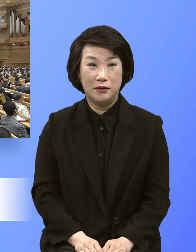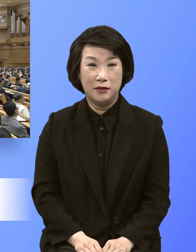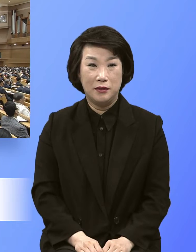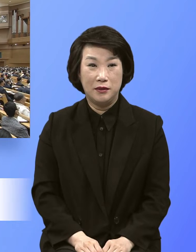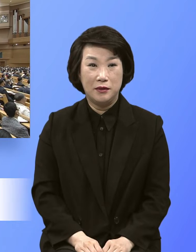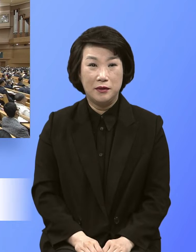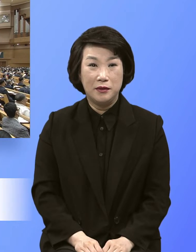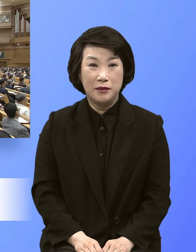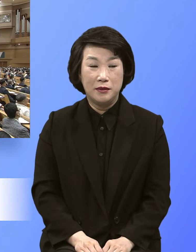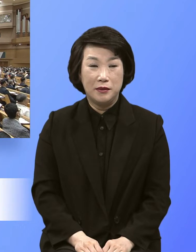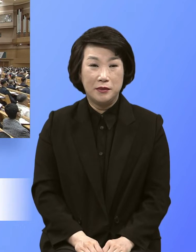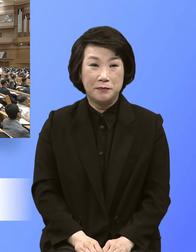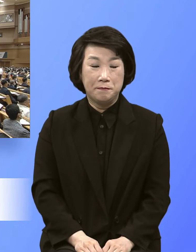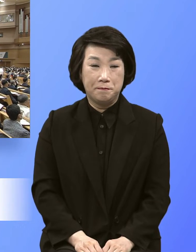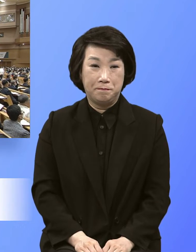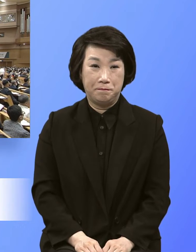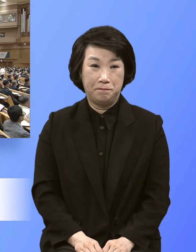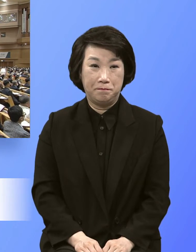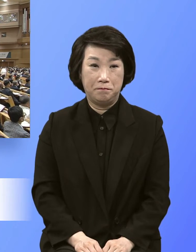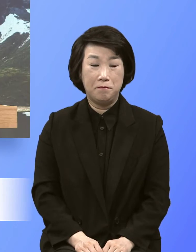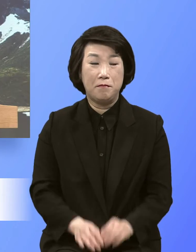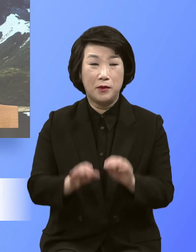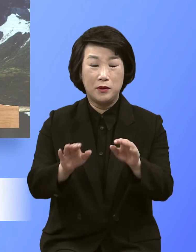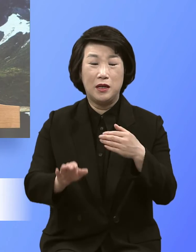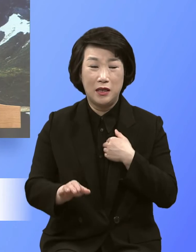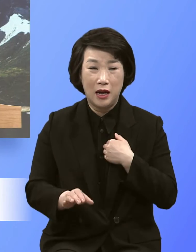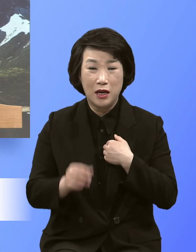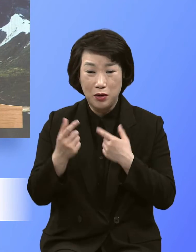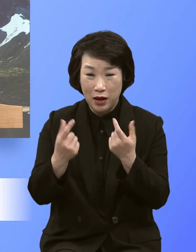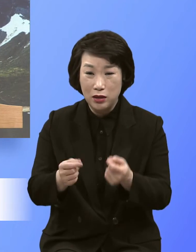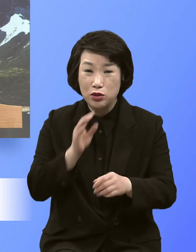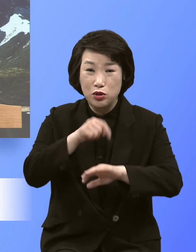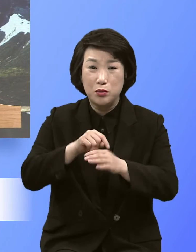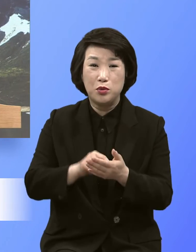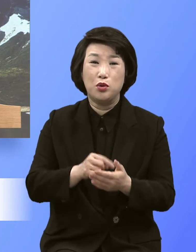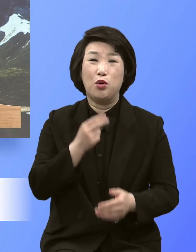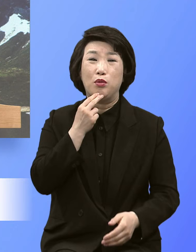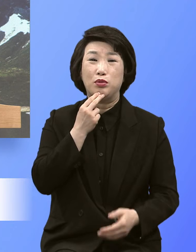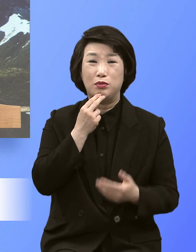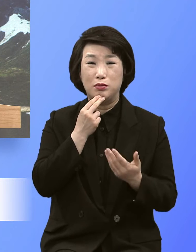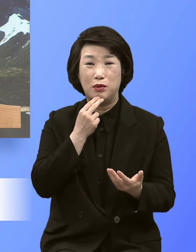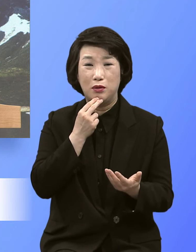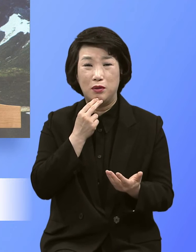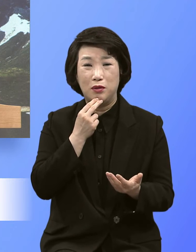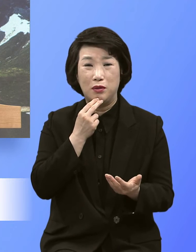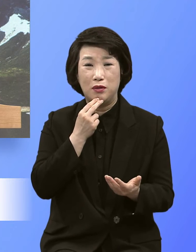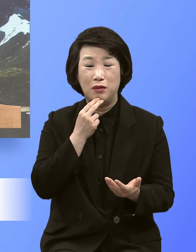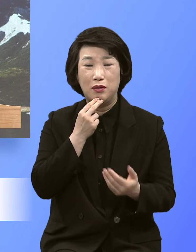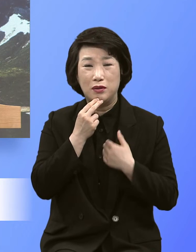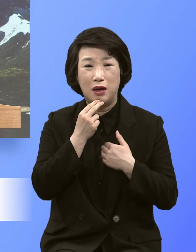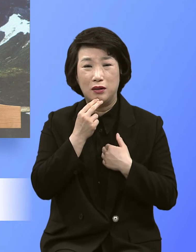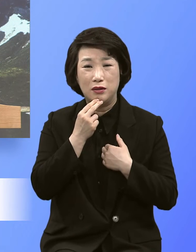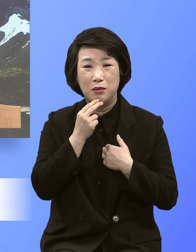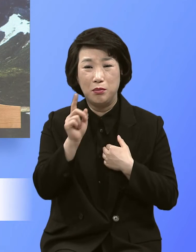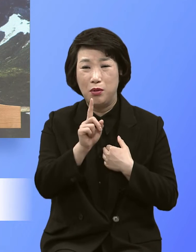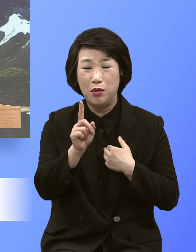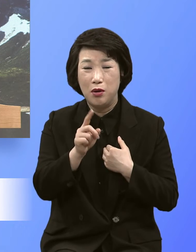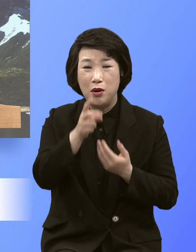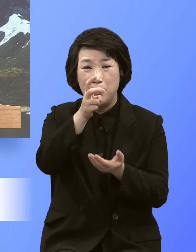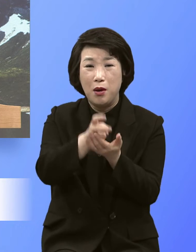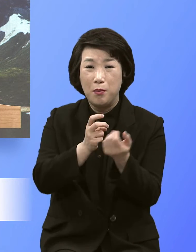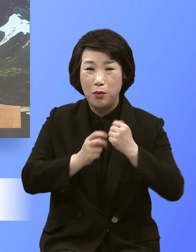근데 내가 그런 진실이 없다면 나는 과연 질서